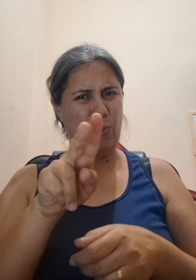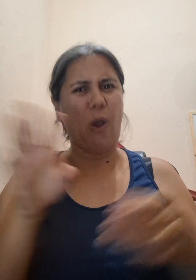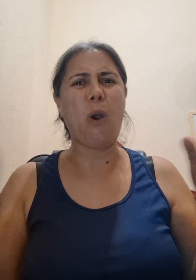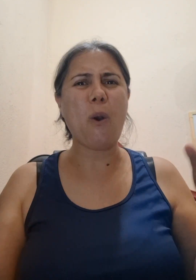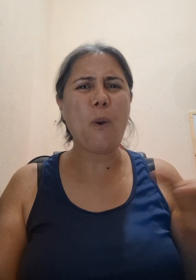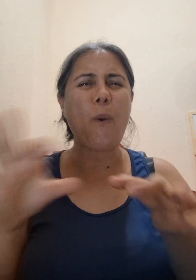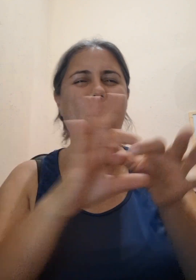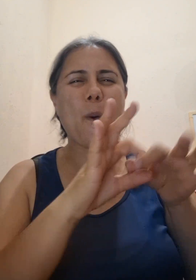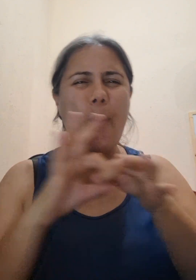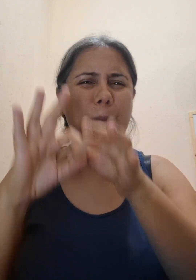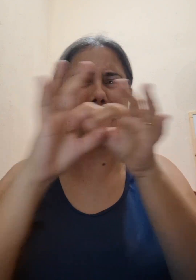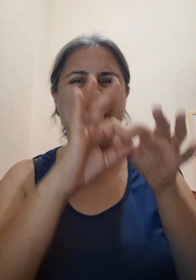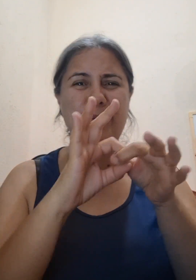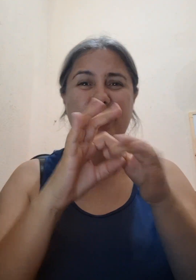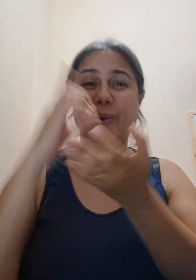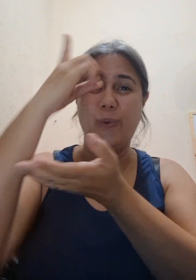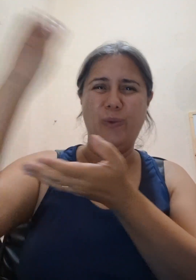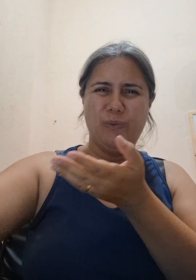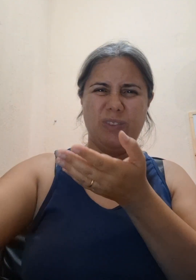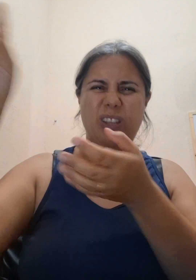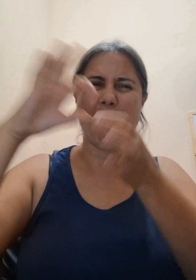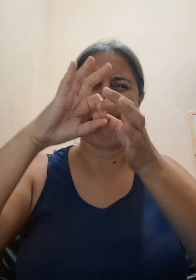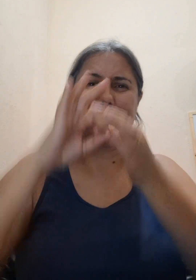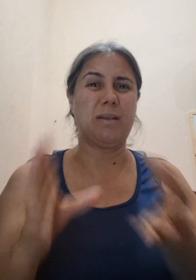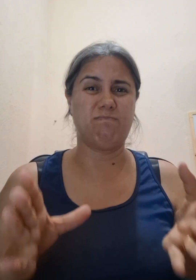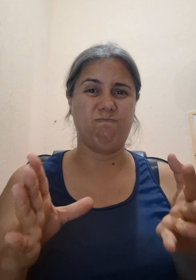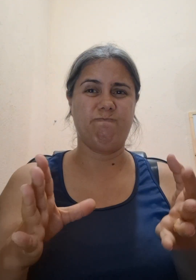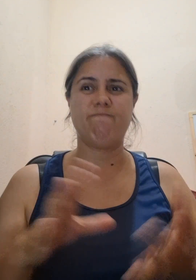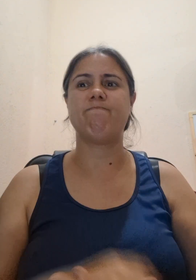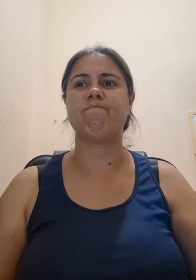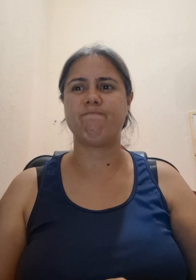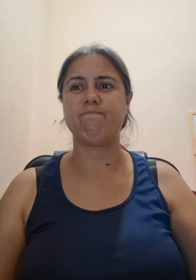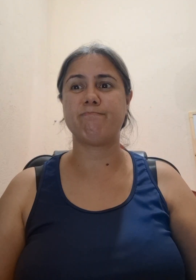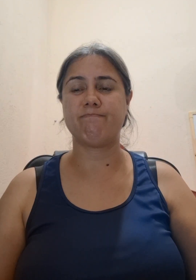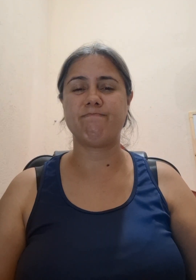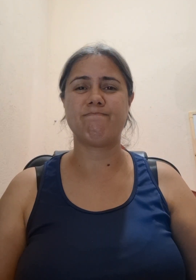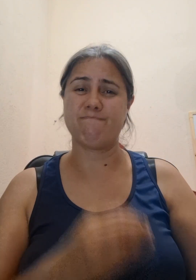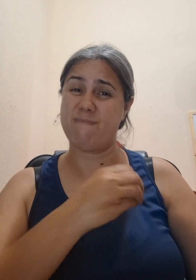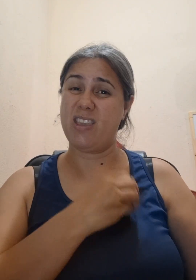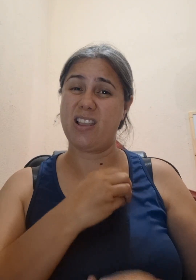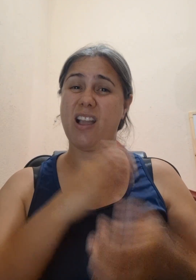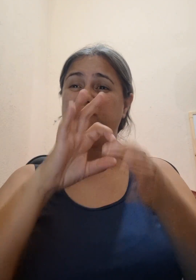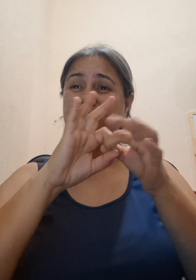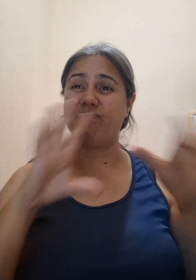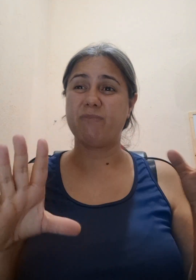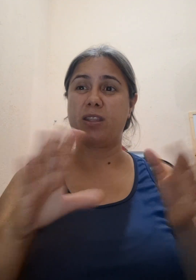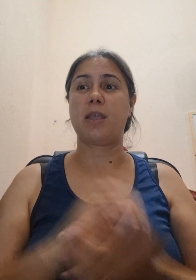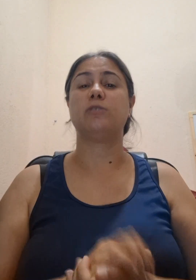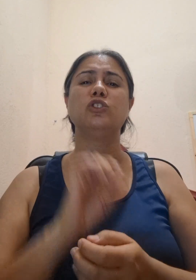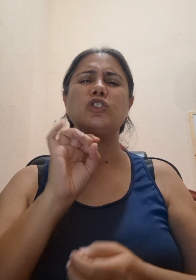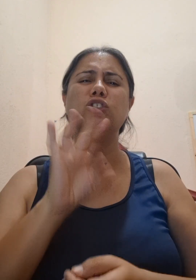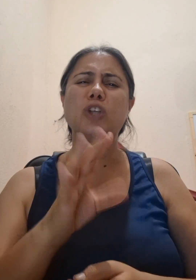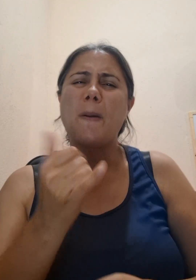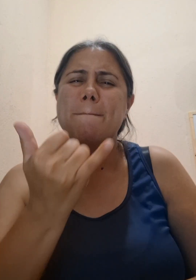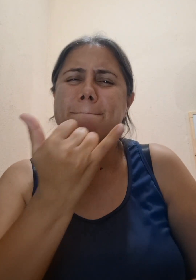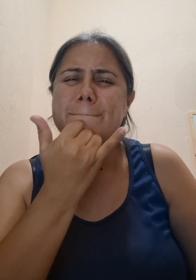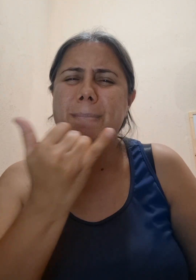não. Igual a comunhão com Deus quando é rompida pelo pecado. O pecado rompe